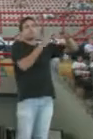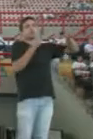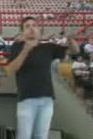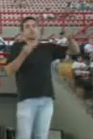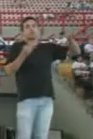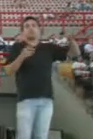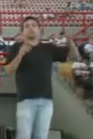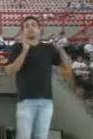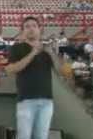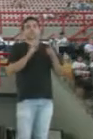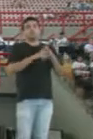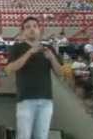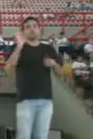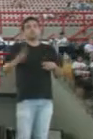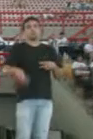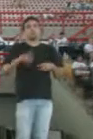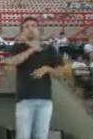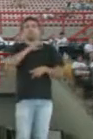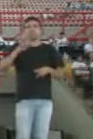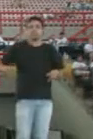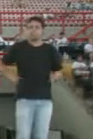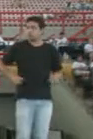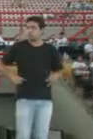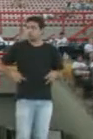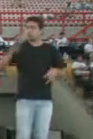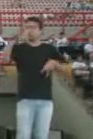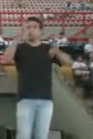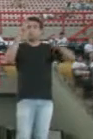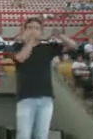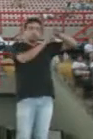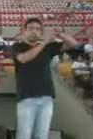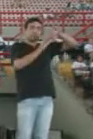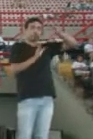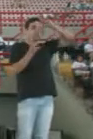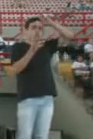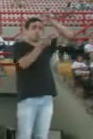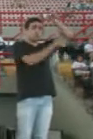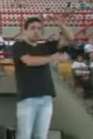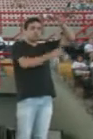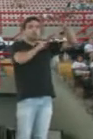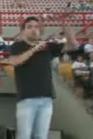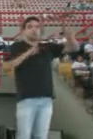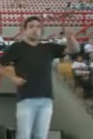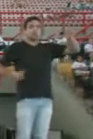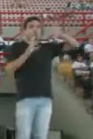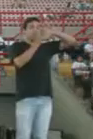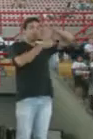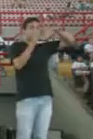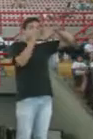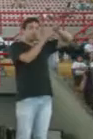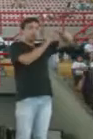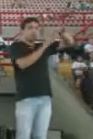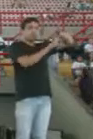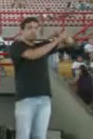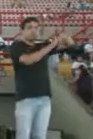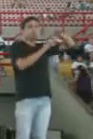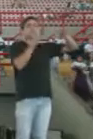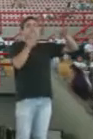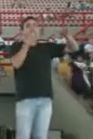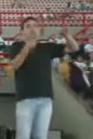que pode? Primeiro deputado presidiário do mundo, o primeiro deputado presidiário do mundo, tinha que ser